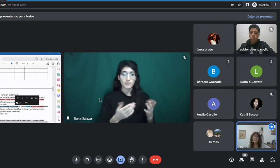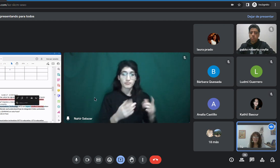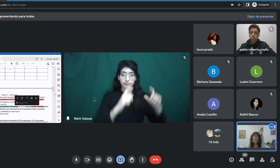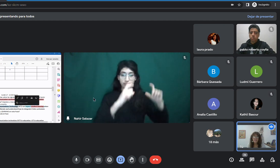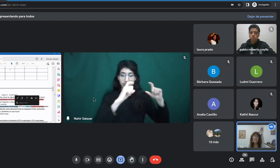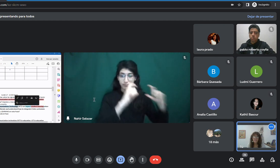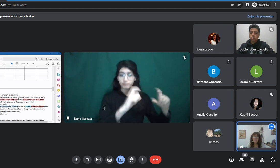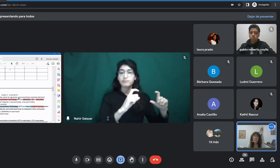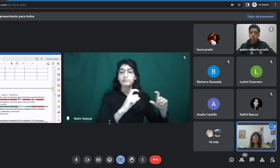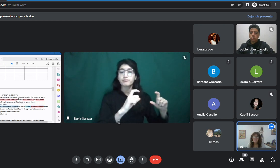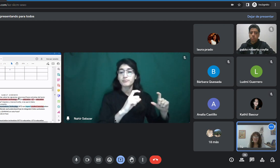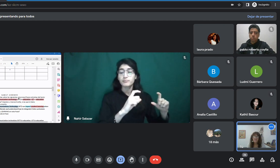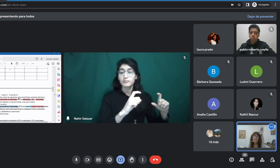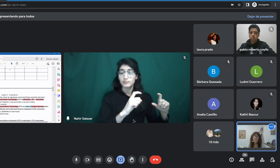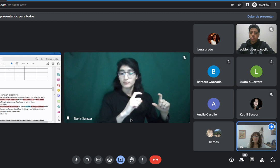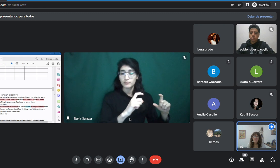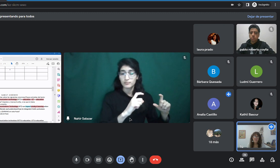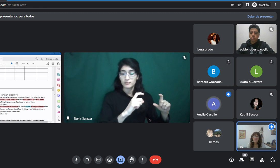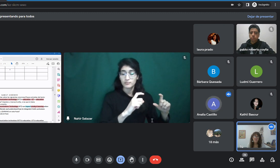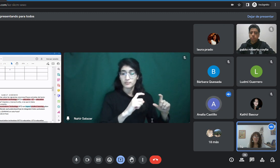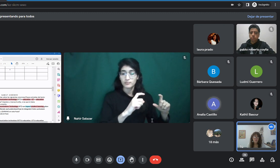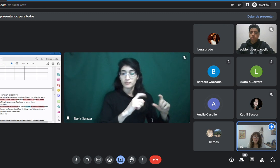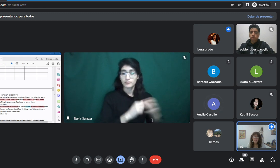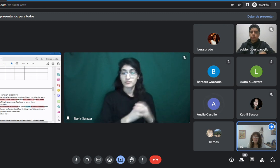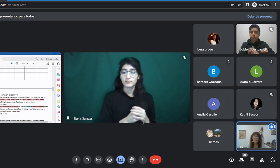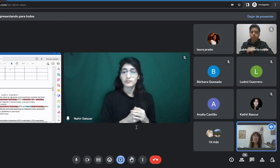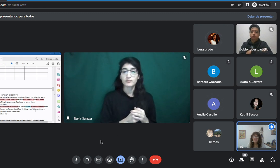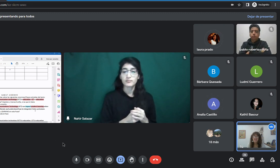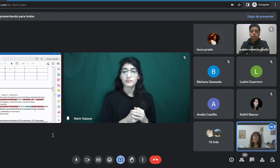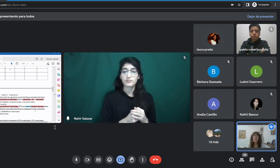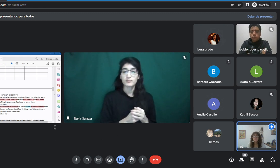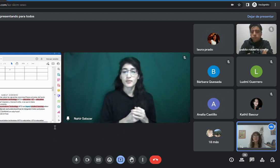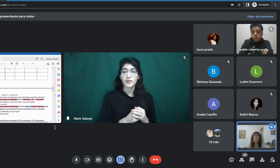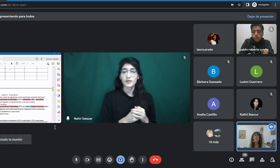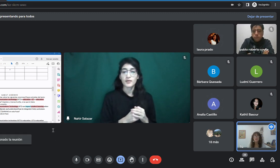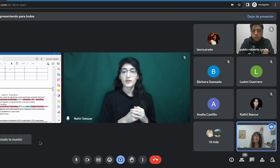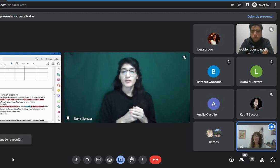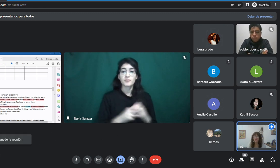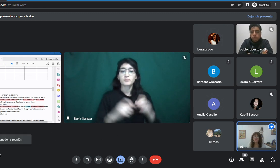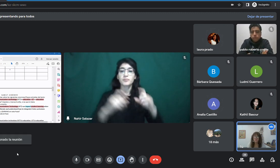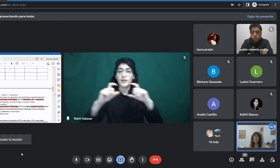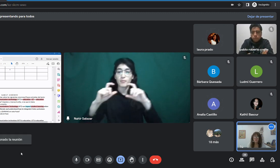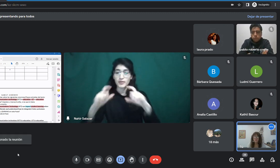¿sí? Después tenemos student learning. ¿Qué otro sustantivo